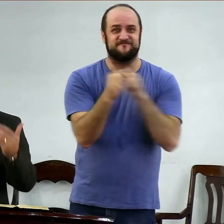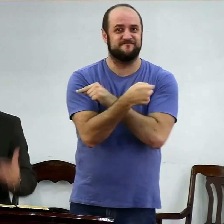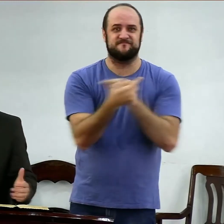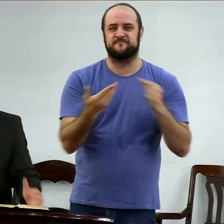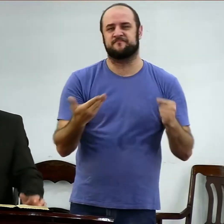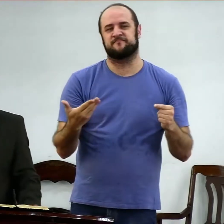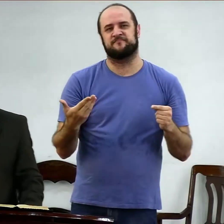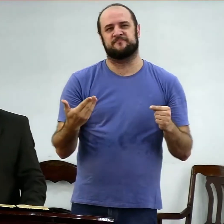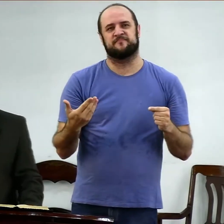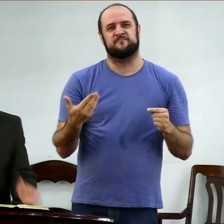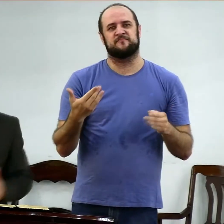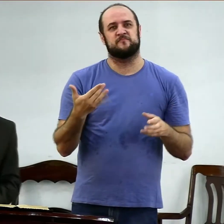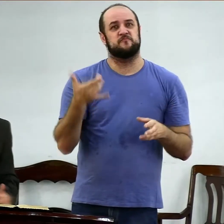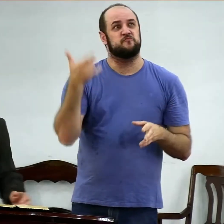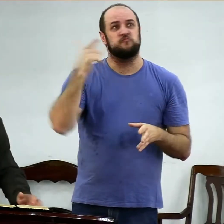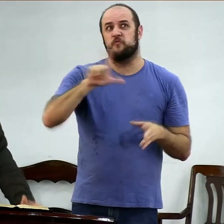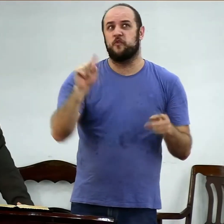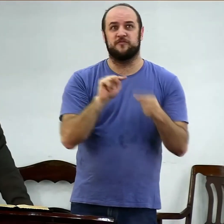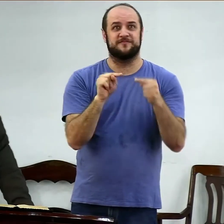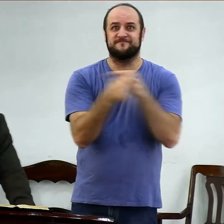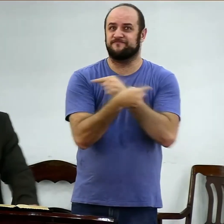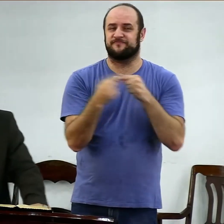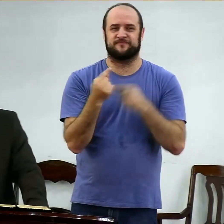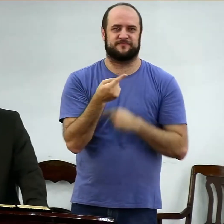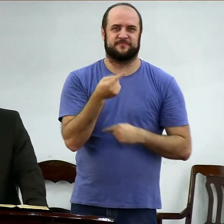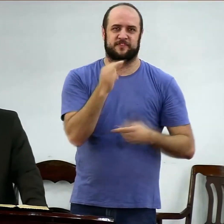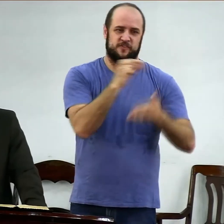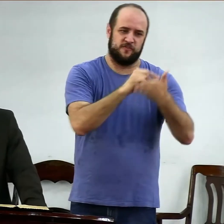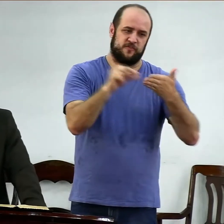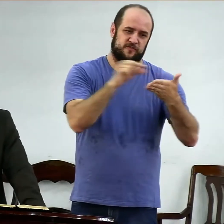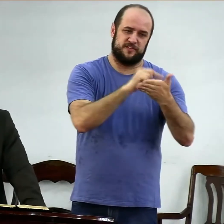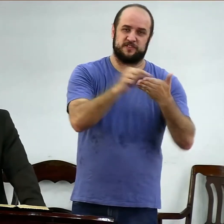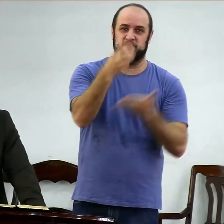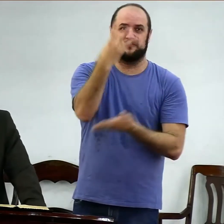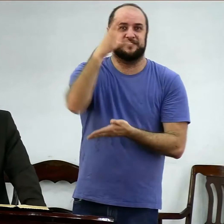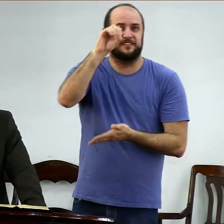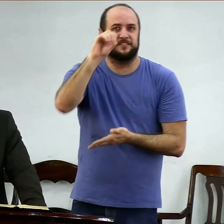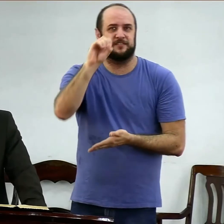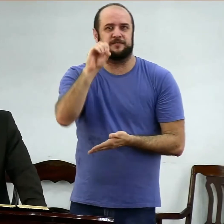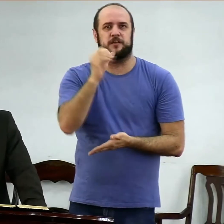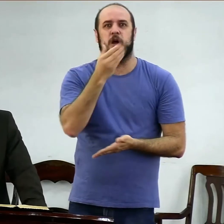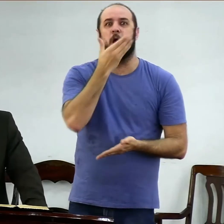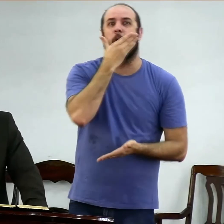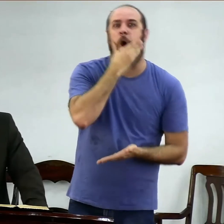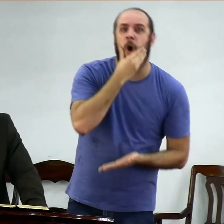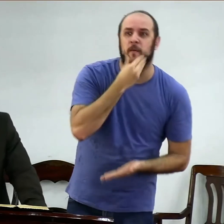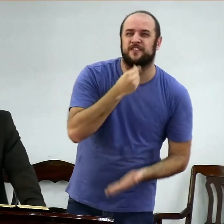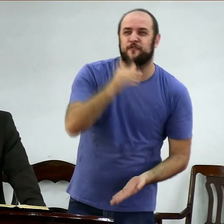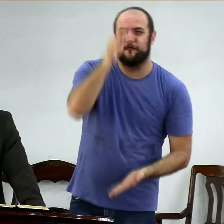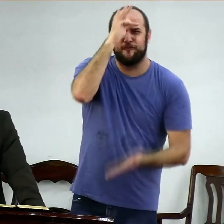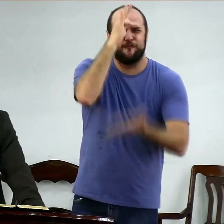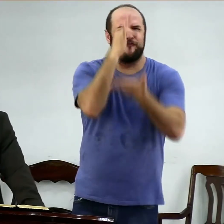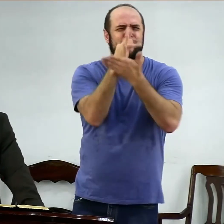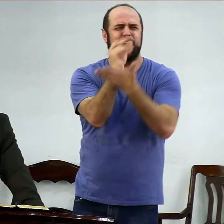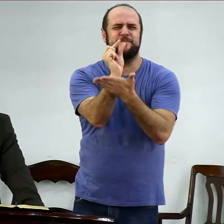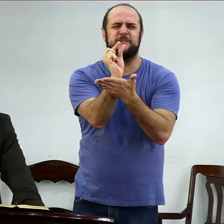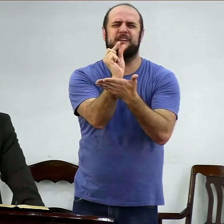incompatível por causa da nossa fé. E Jesus diz isso no versículo 30. Homens de pequena fé.